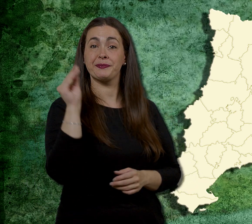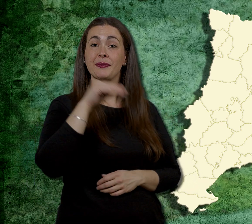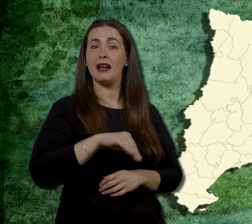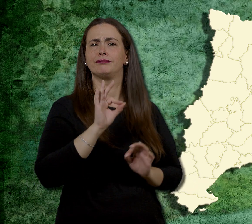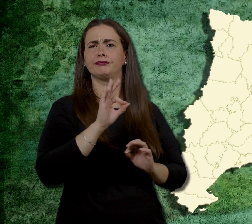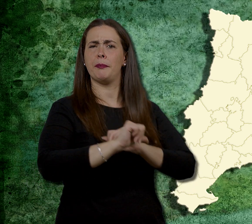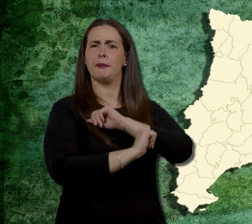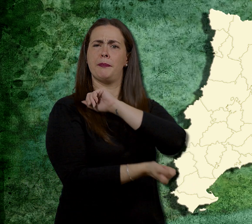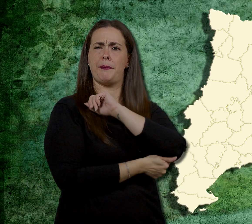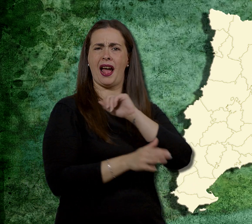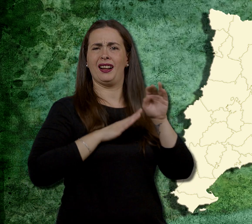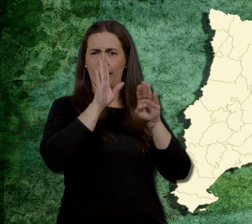Gaudir del Parc de la Serralada Litoral.